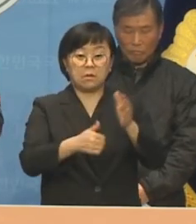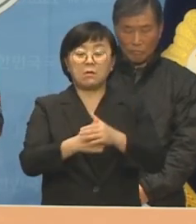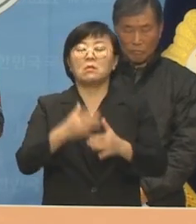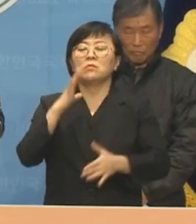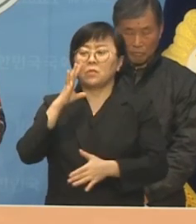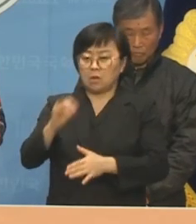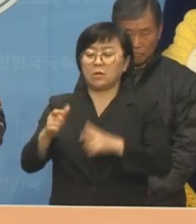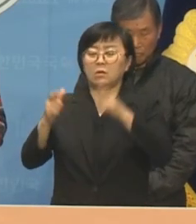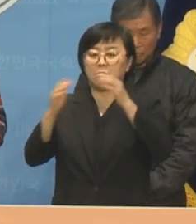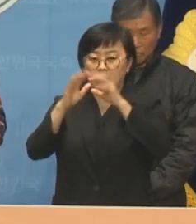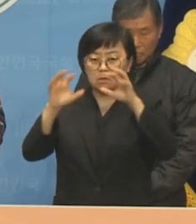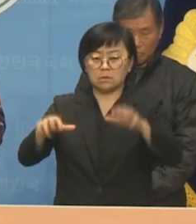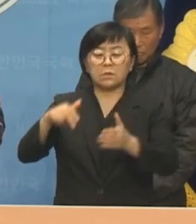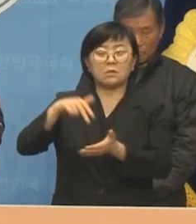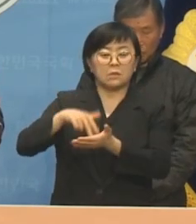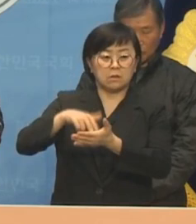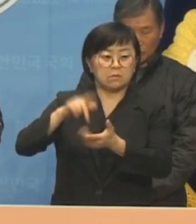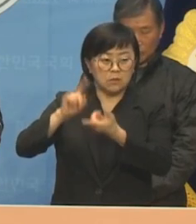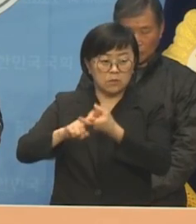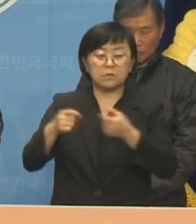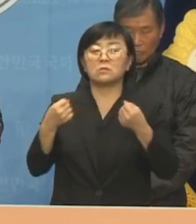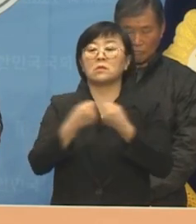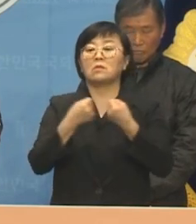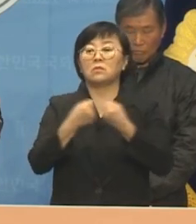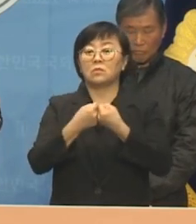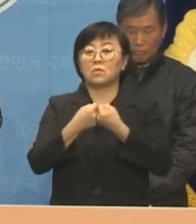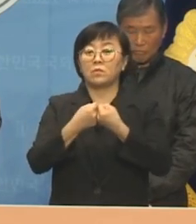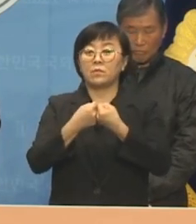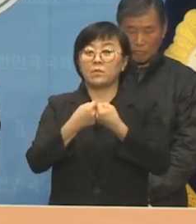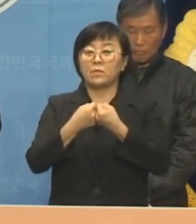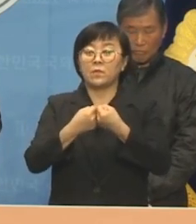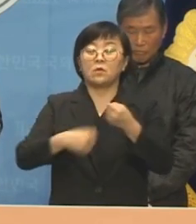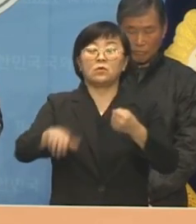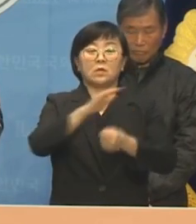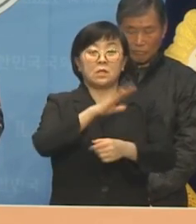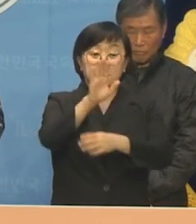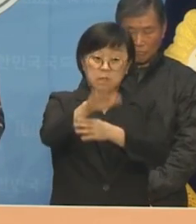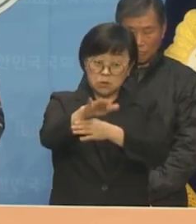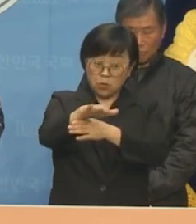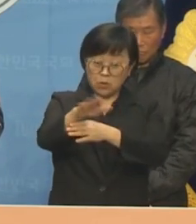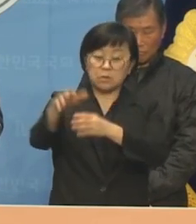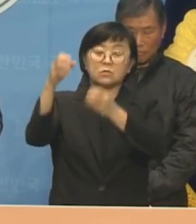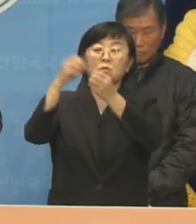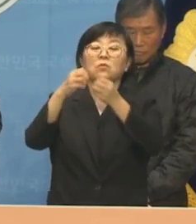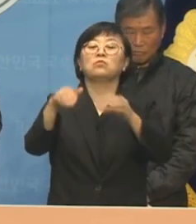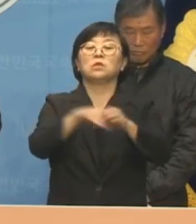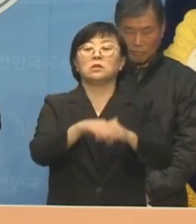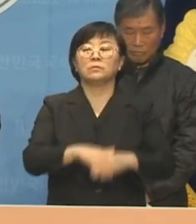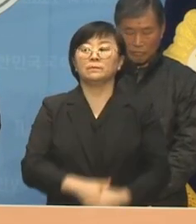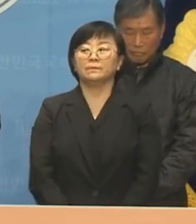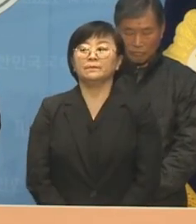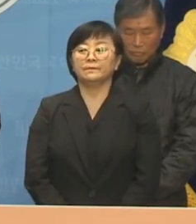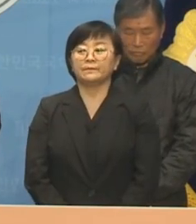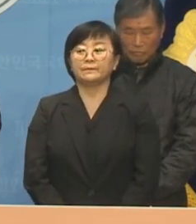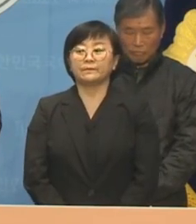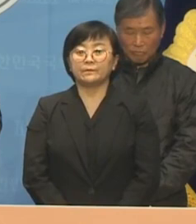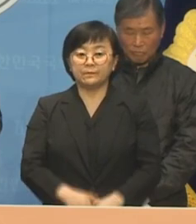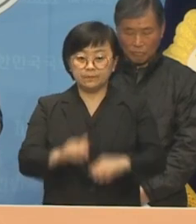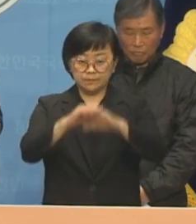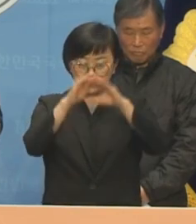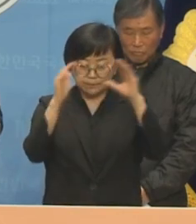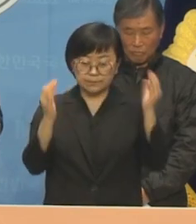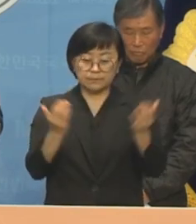당연히 마을 주민의 편에 서서 싸우는 것이 우리나라 시골의 전통 문화입니다. 이 모든 것을